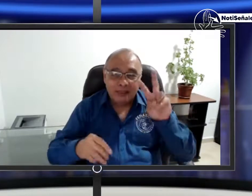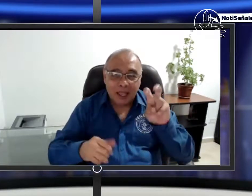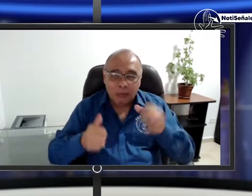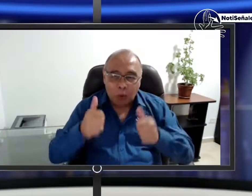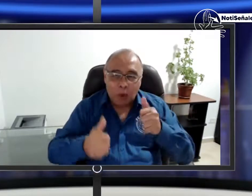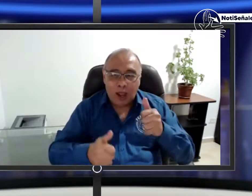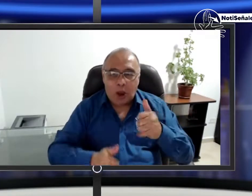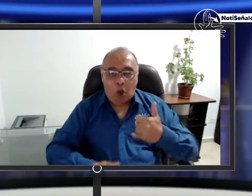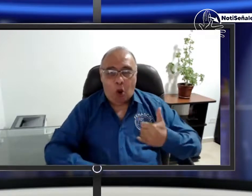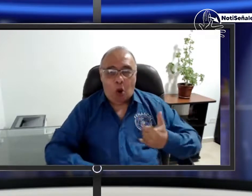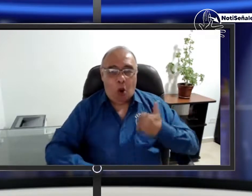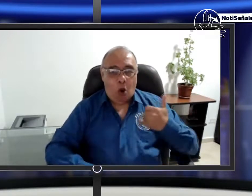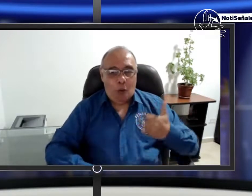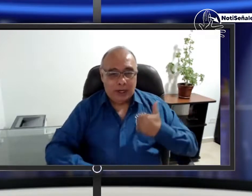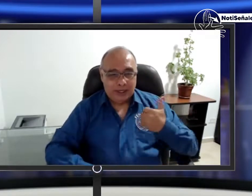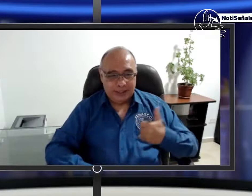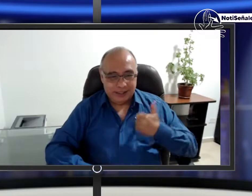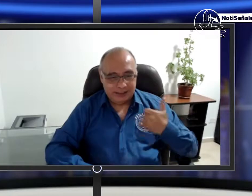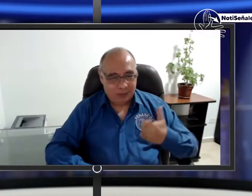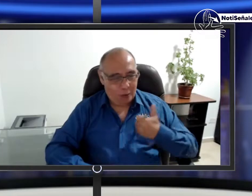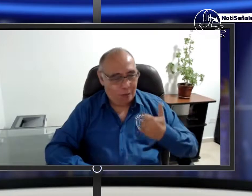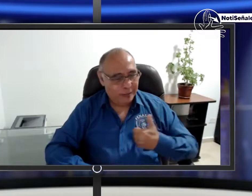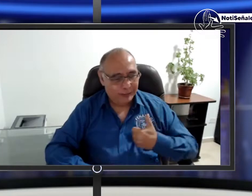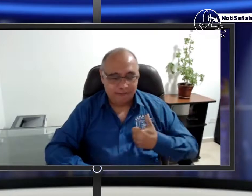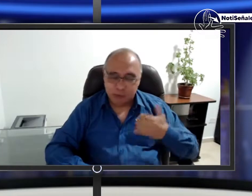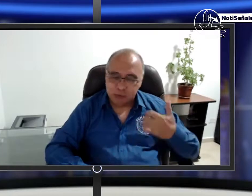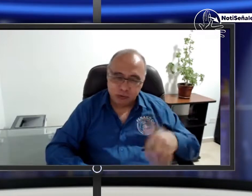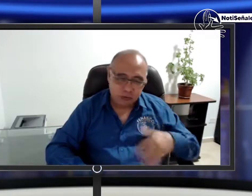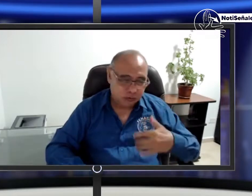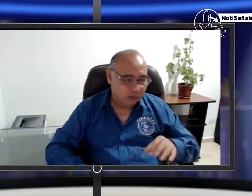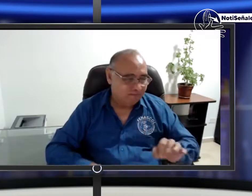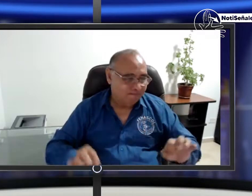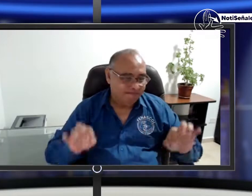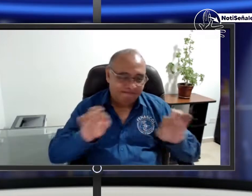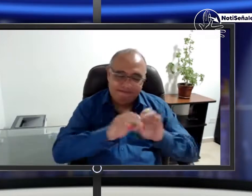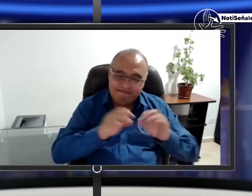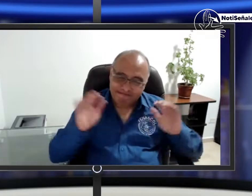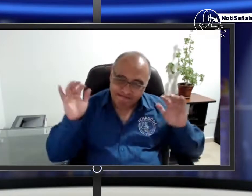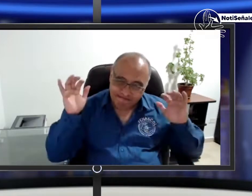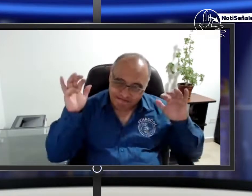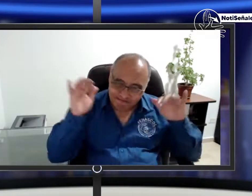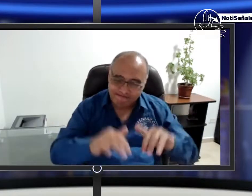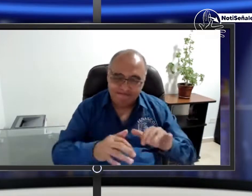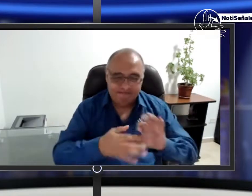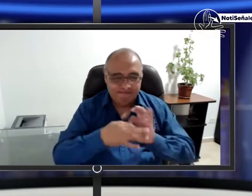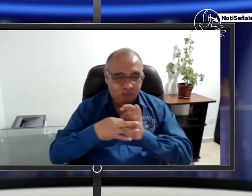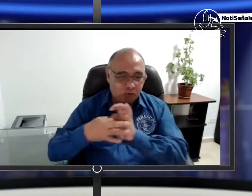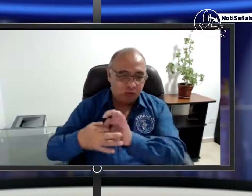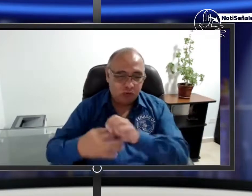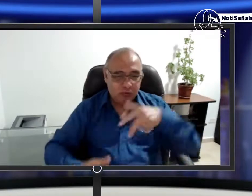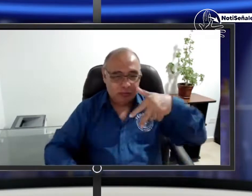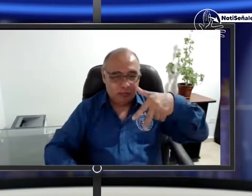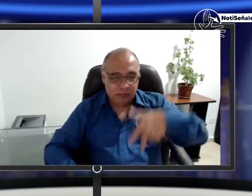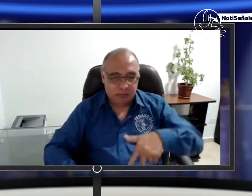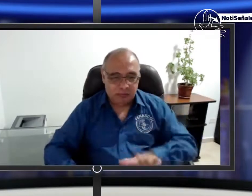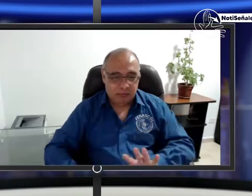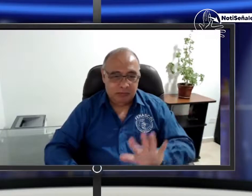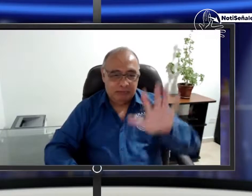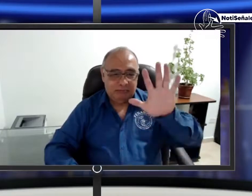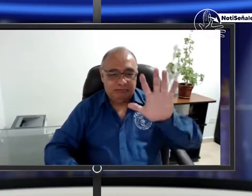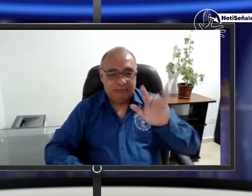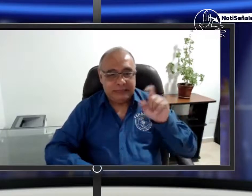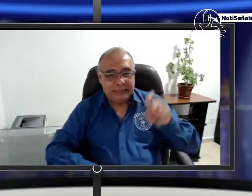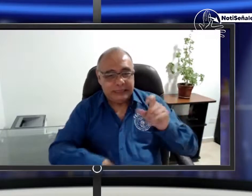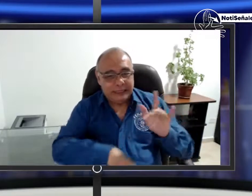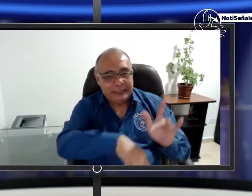congreso es muy importante el tercero que vamos a abordar toca las realidades de